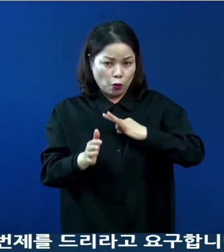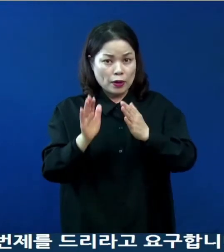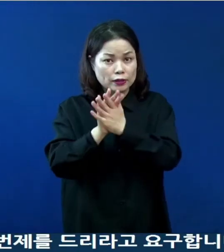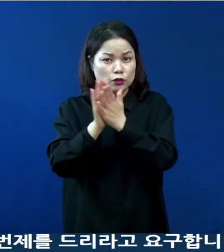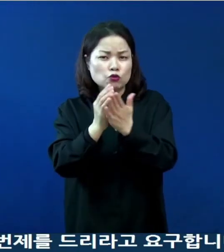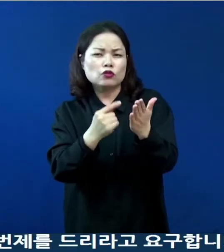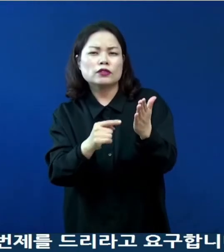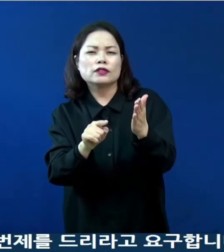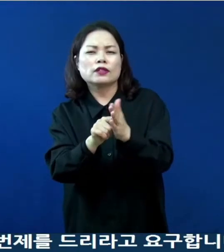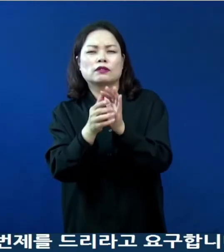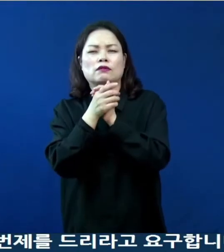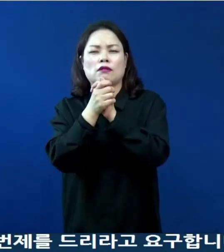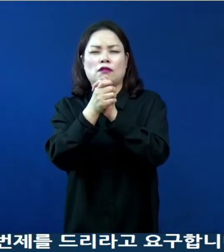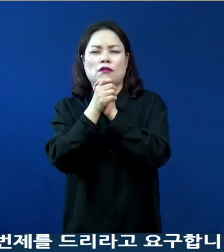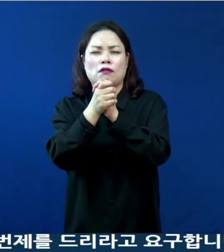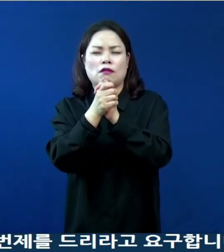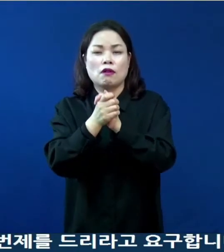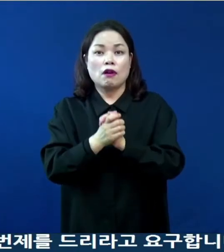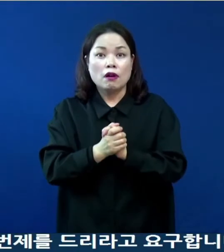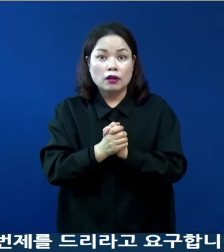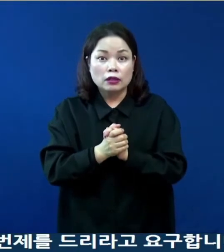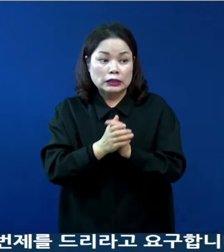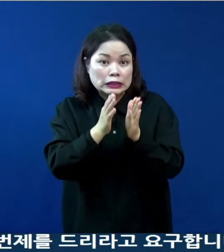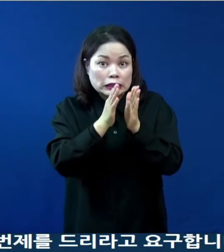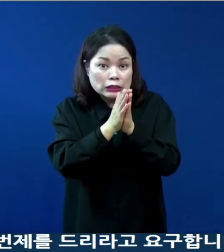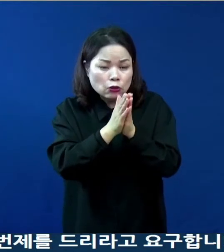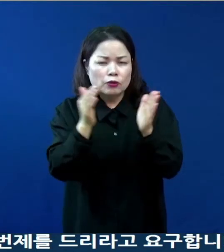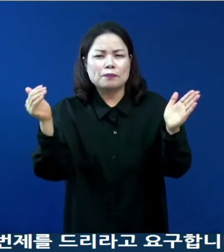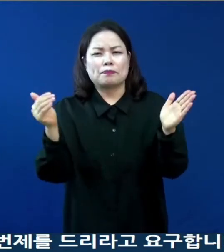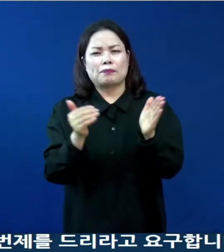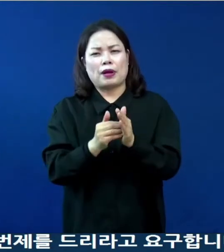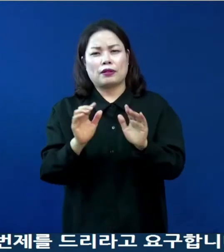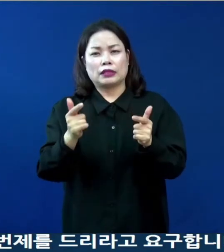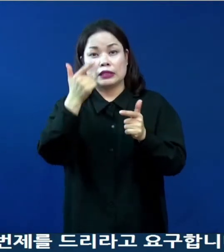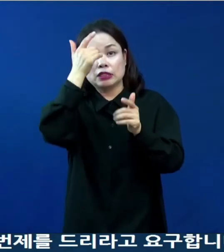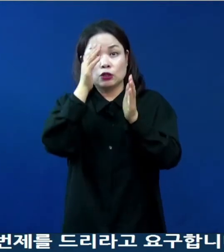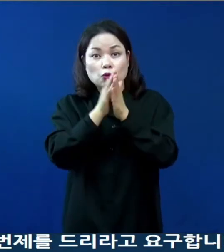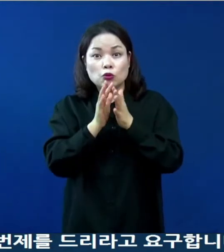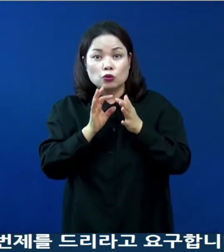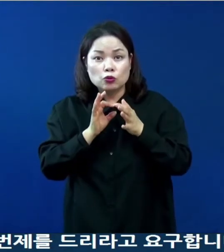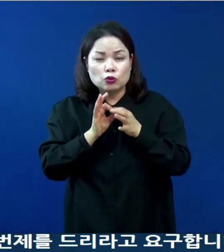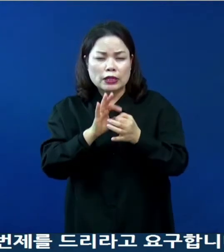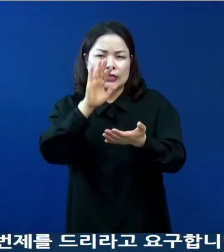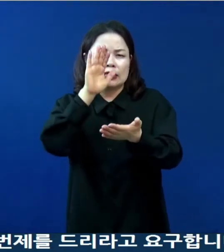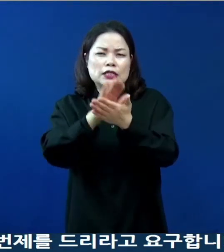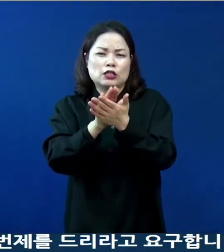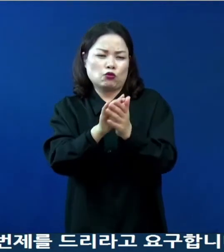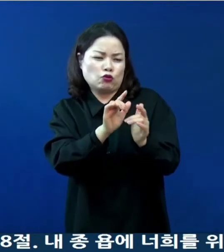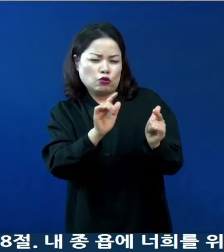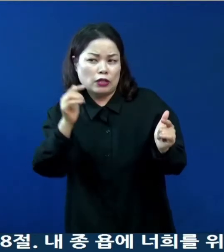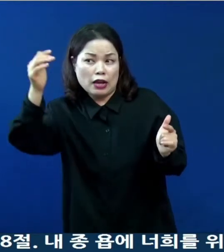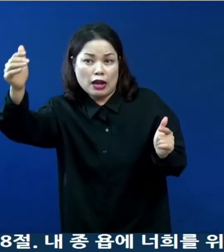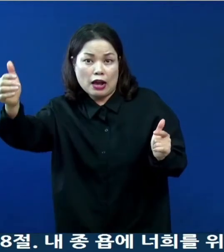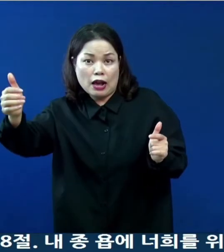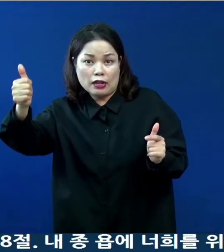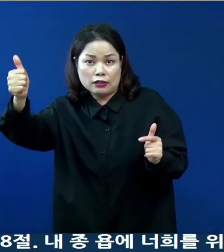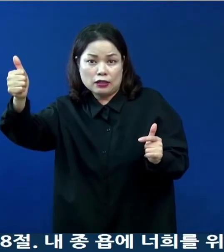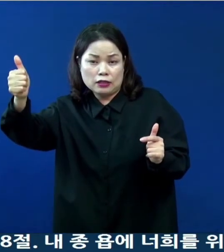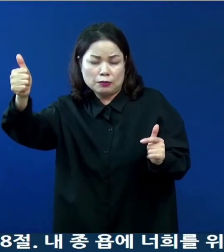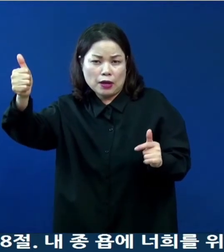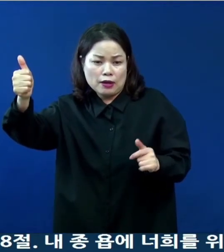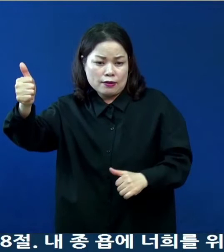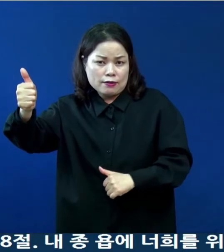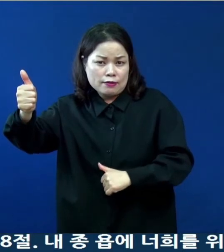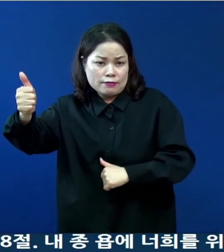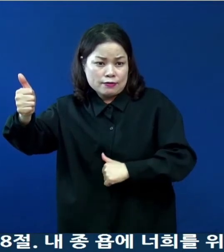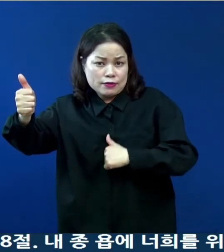친구들을 위해서 기도하는 거예요. 그리고 그 기도로 그냥 끝나는 게 아니라 그 기도를 통해서 친구들이 하나님의